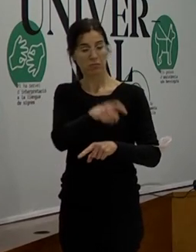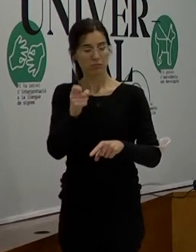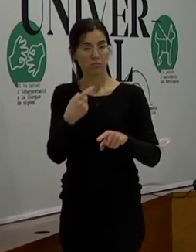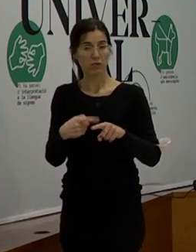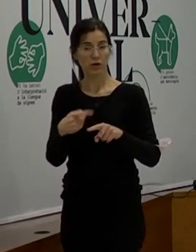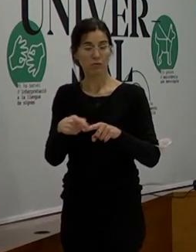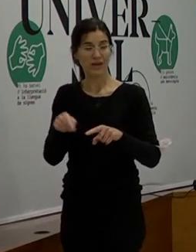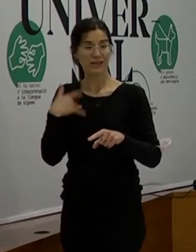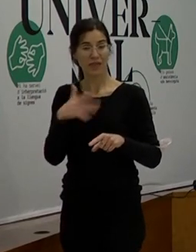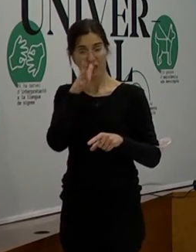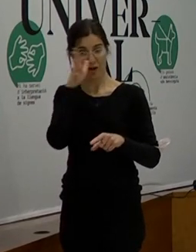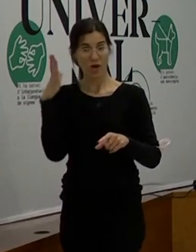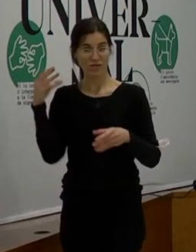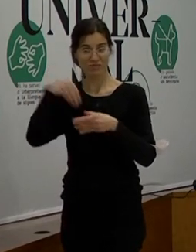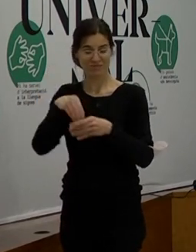administración.